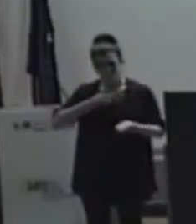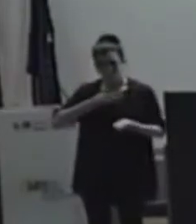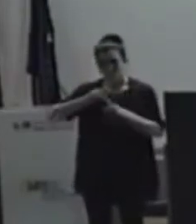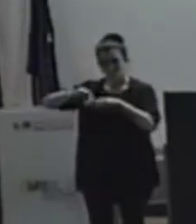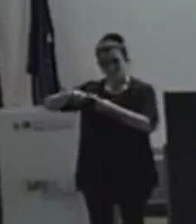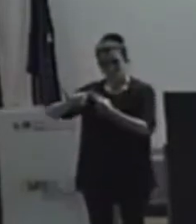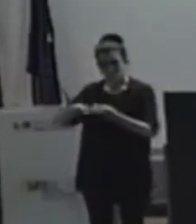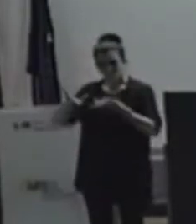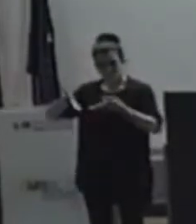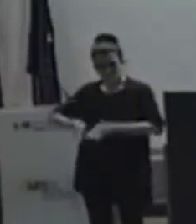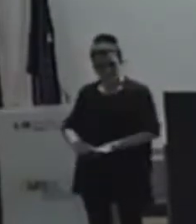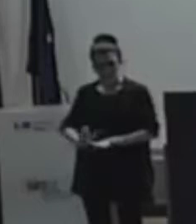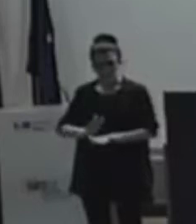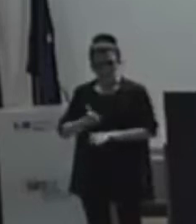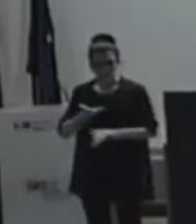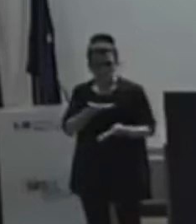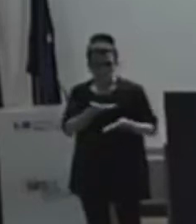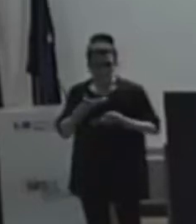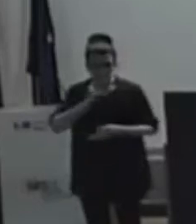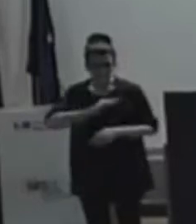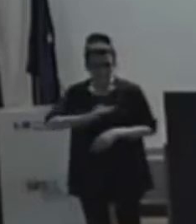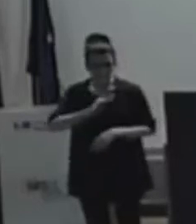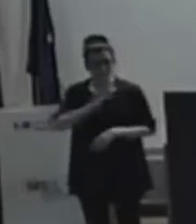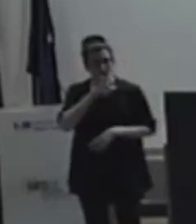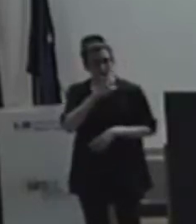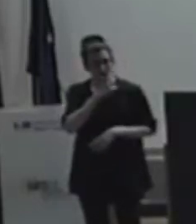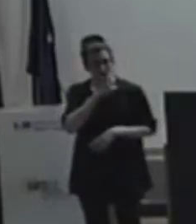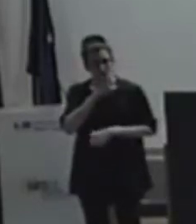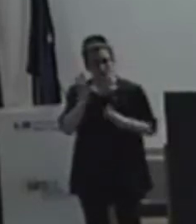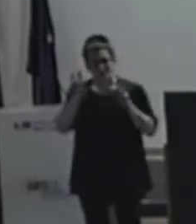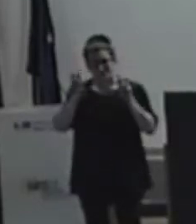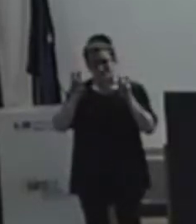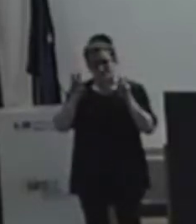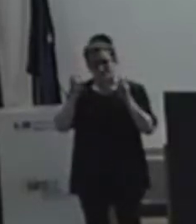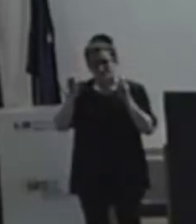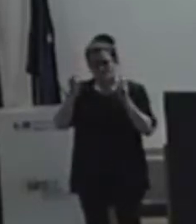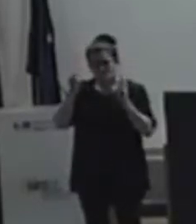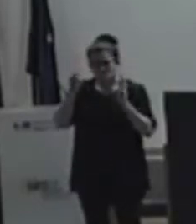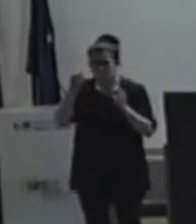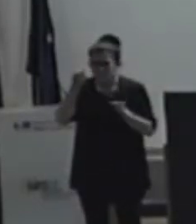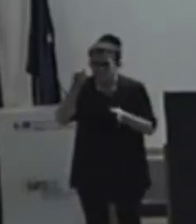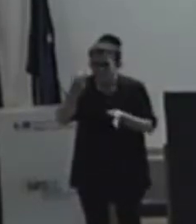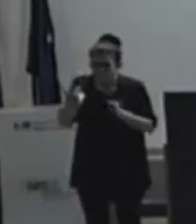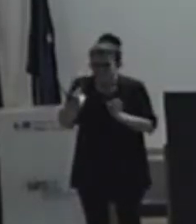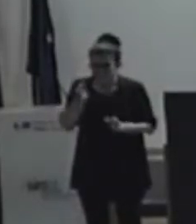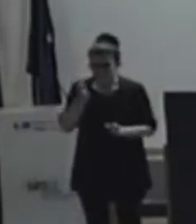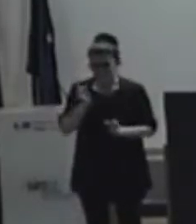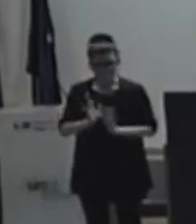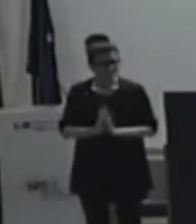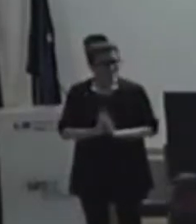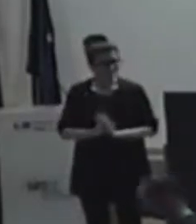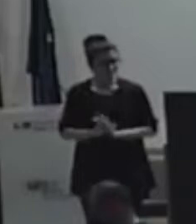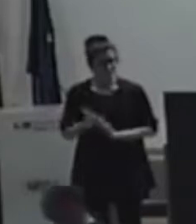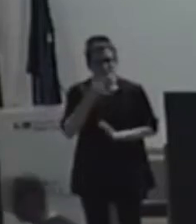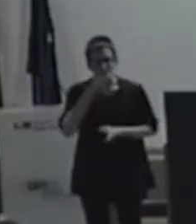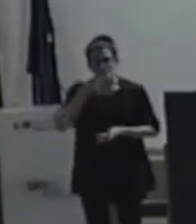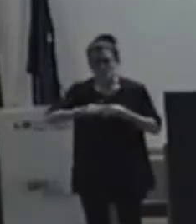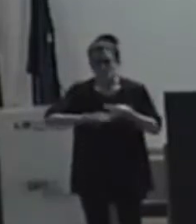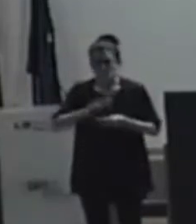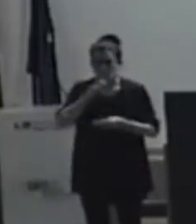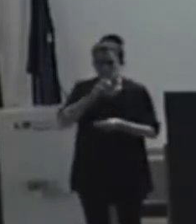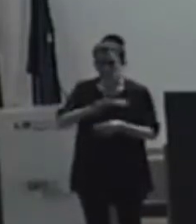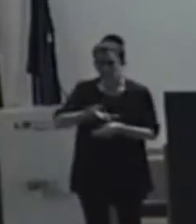hijos. Y vamos a entrar en un tema un poco más peliagudo, que es si lo estamos utilizando